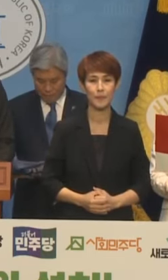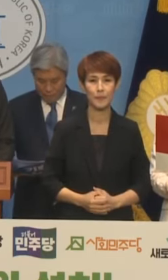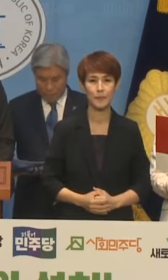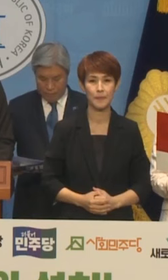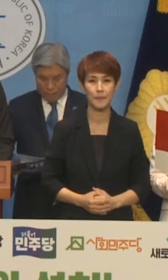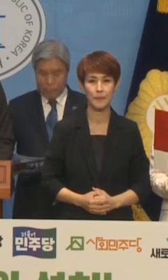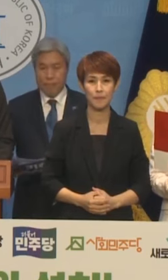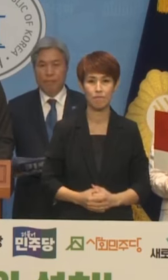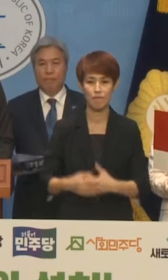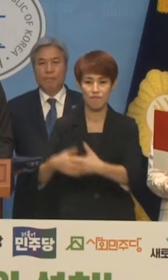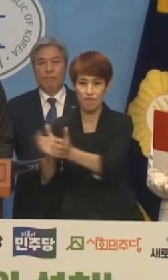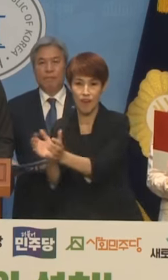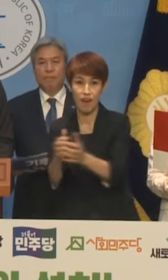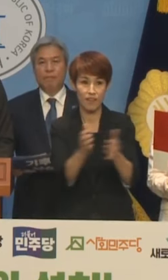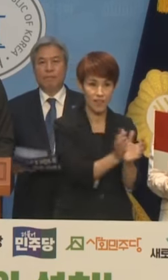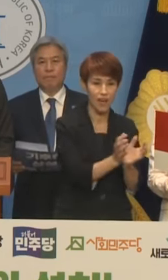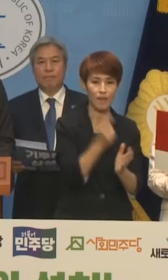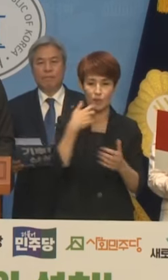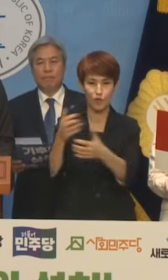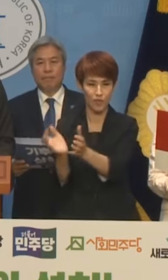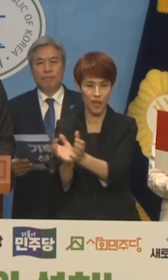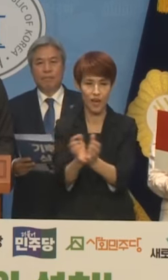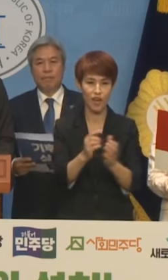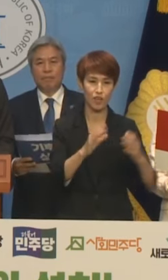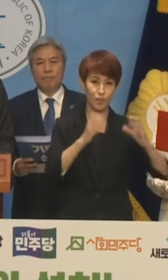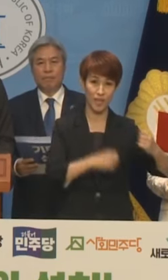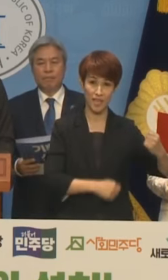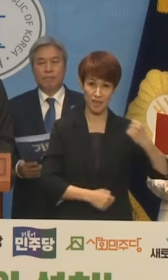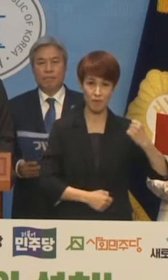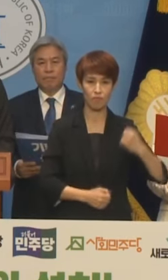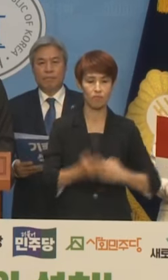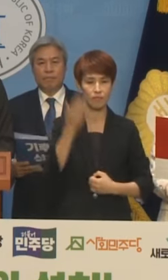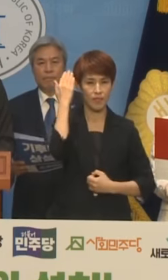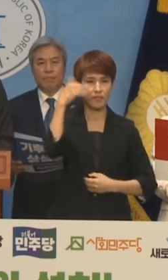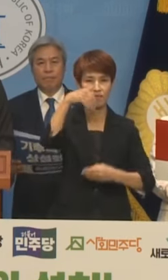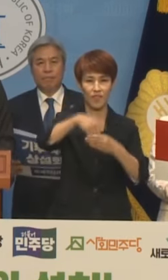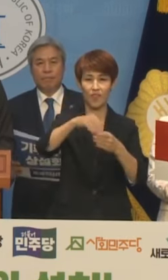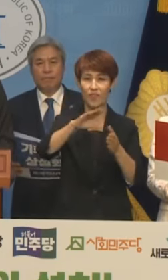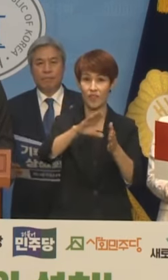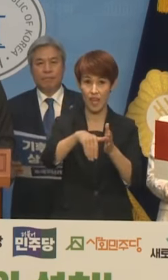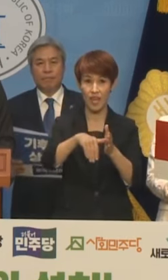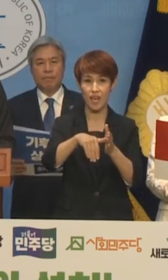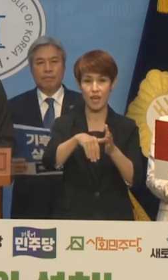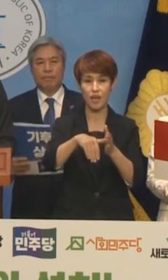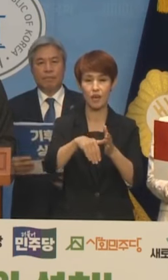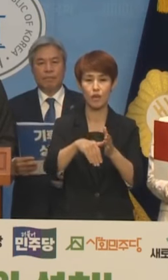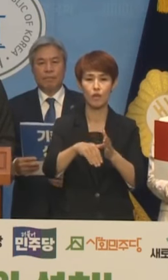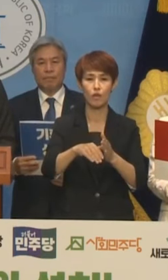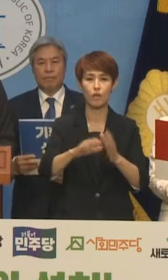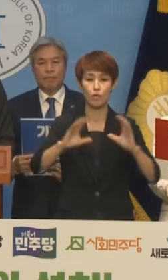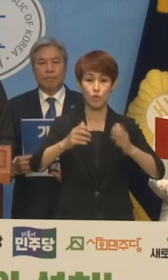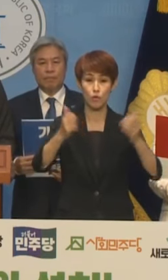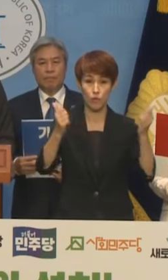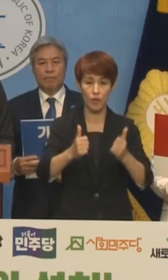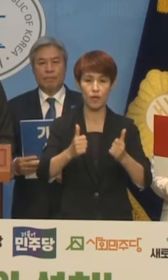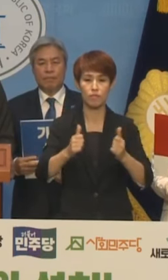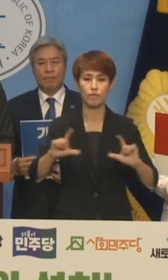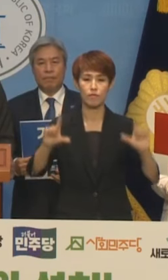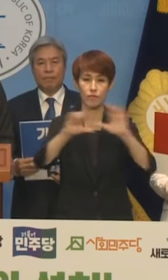네, 두 거대 정당인 더불어민주당과 국민의힘은 지난 총선 과정에서 공히 국회 기후특위